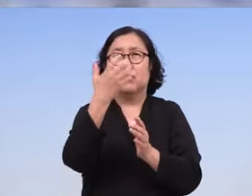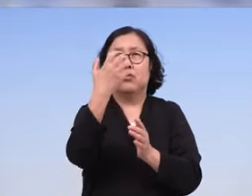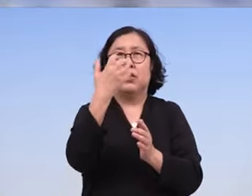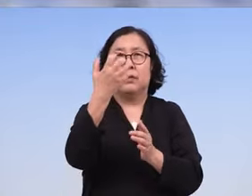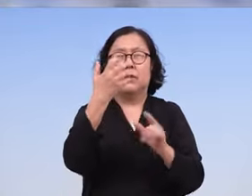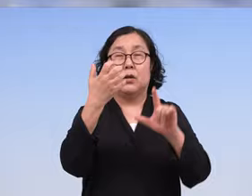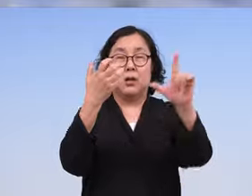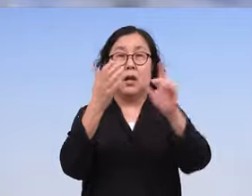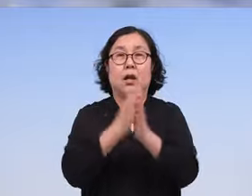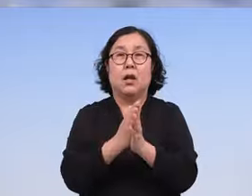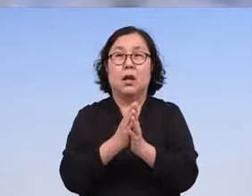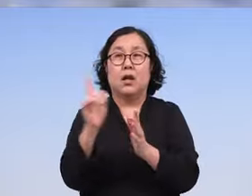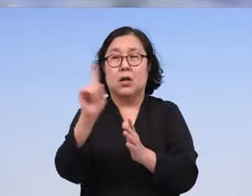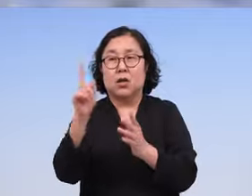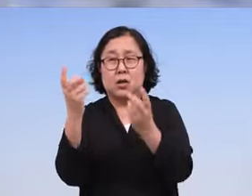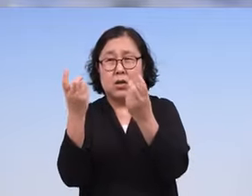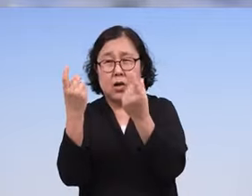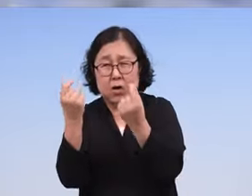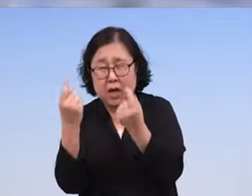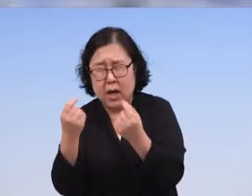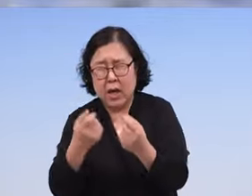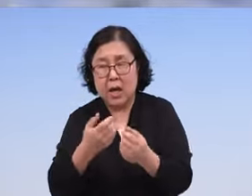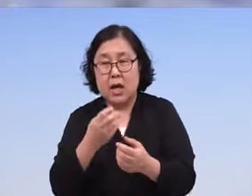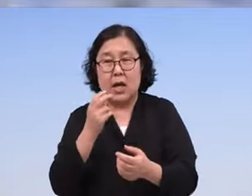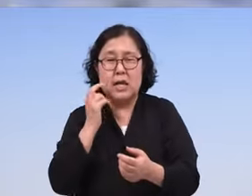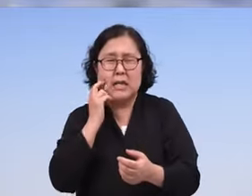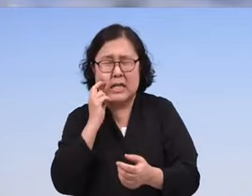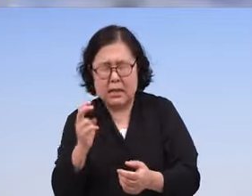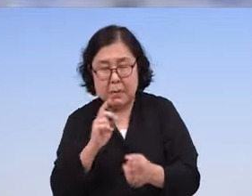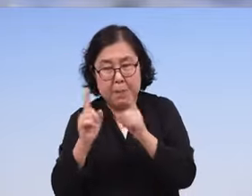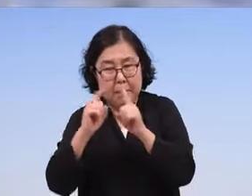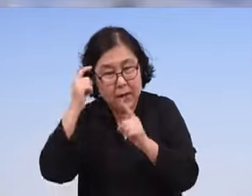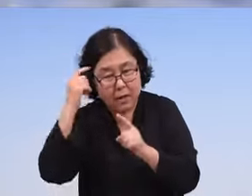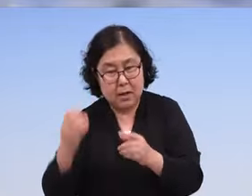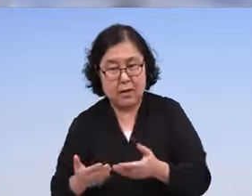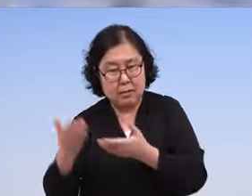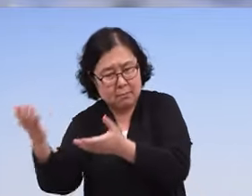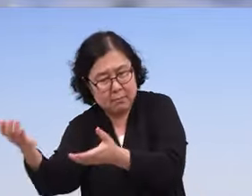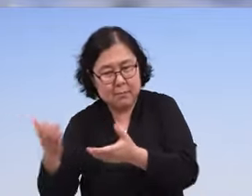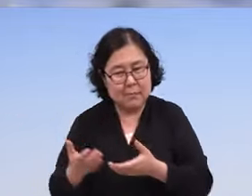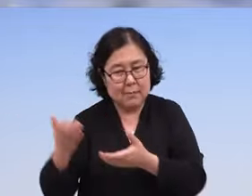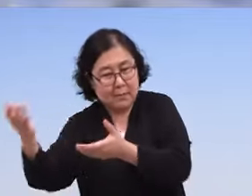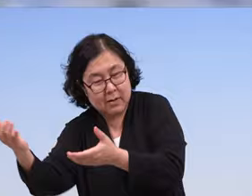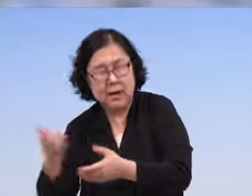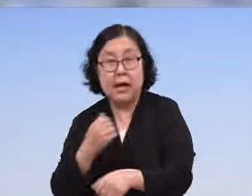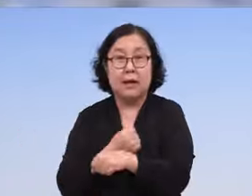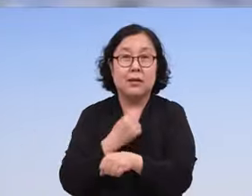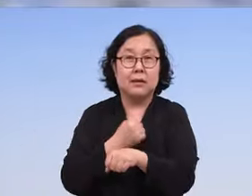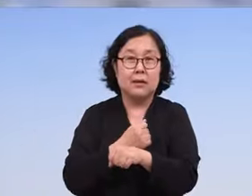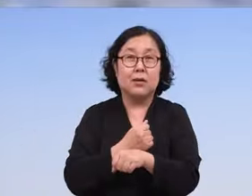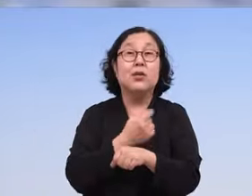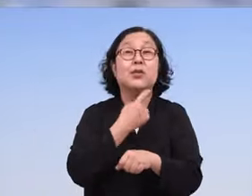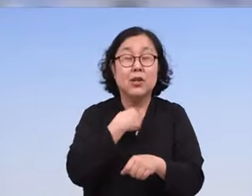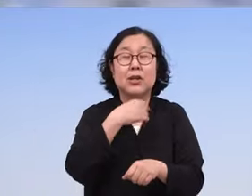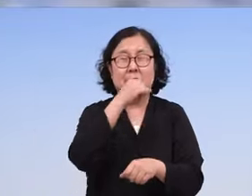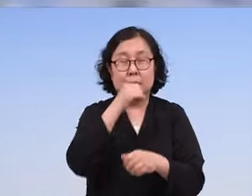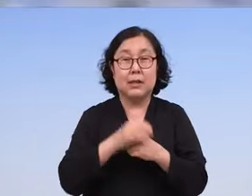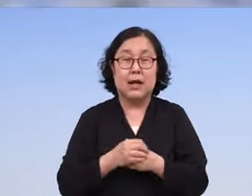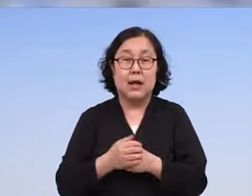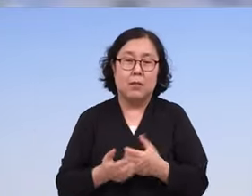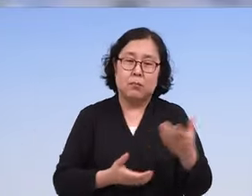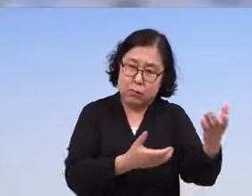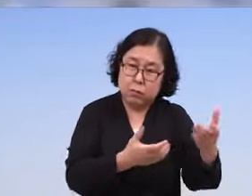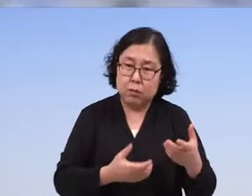90년대 다 하실 거예요. 그렇게 심한 말을? 그 기억나시죠, 그죠? 이상하게 제가 오래 잊고